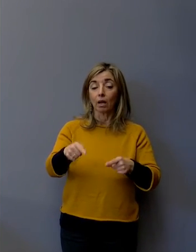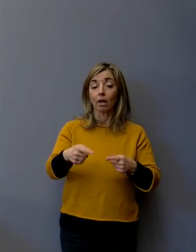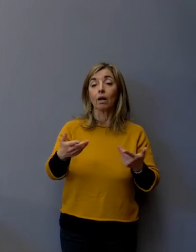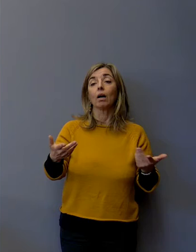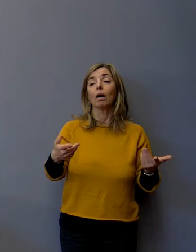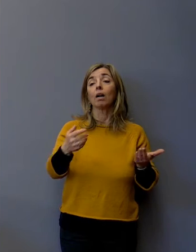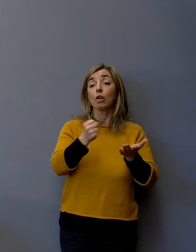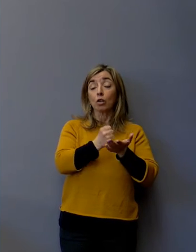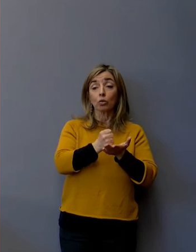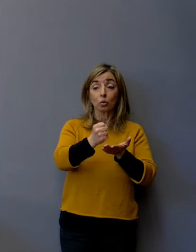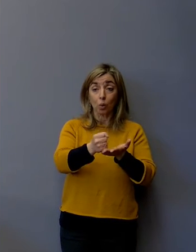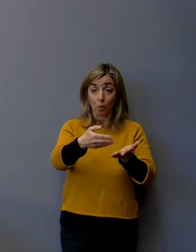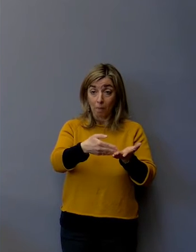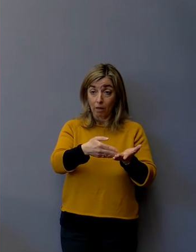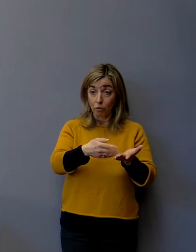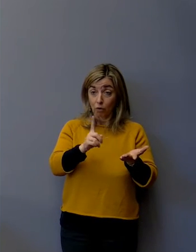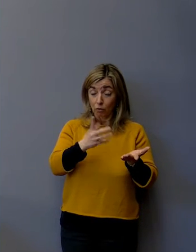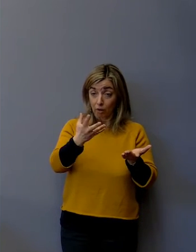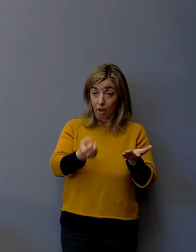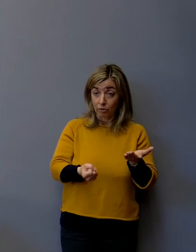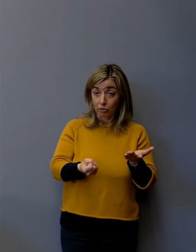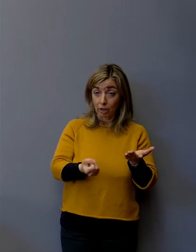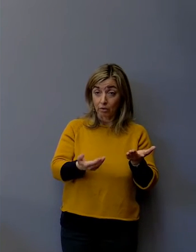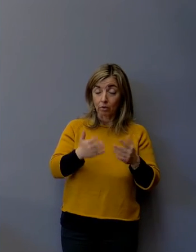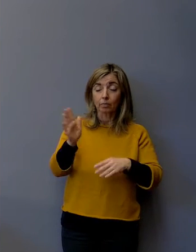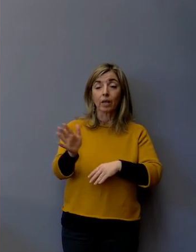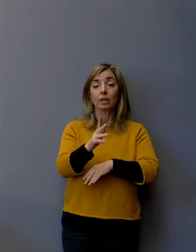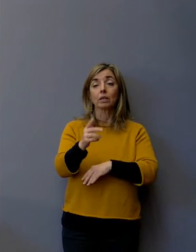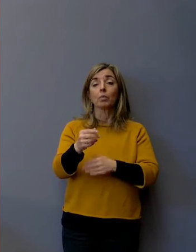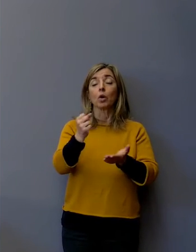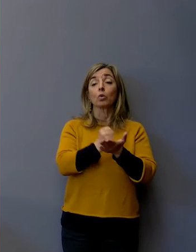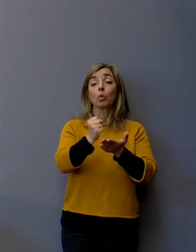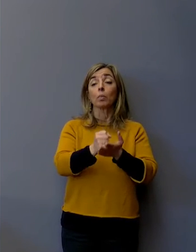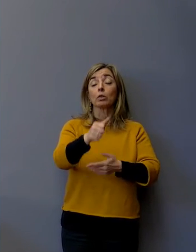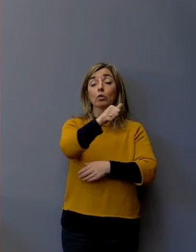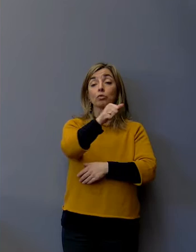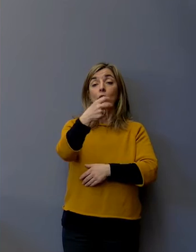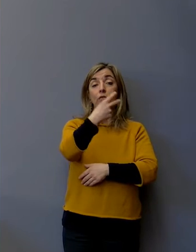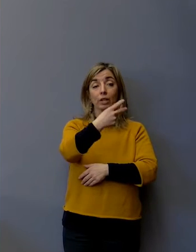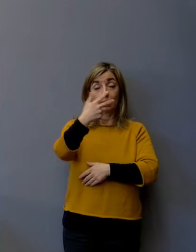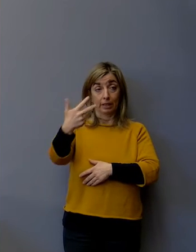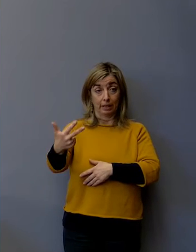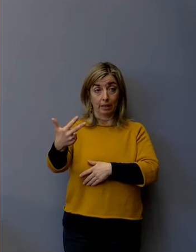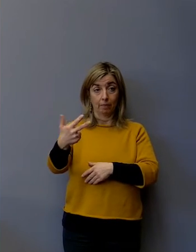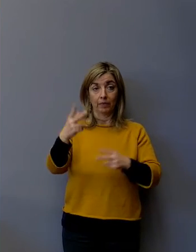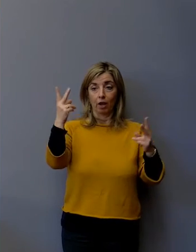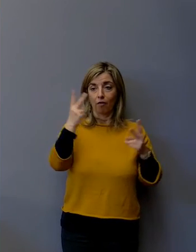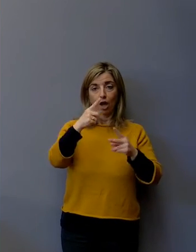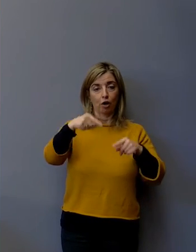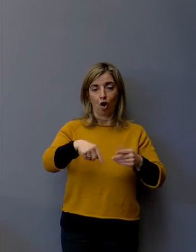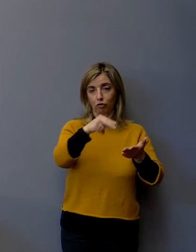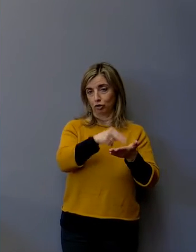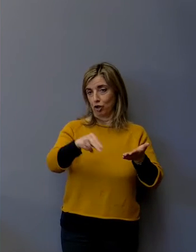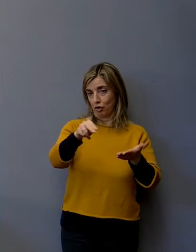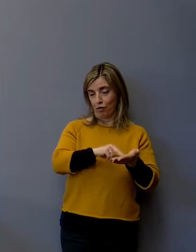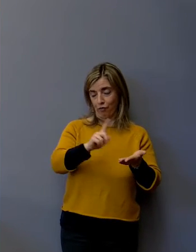ad esempio c'era un documento il 123 che è stato che oggi purtroppo non voteremo che parlava